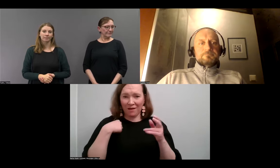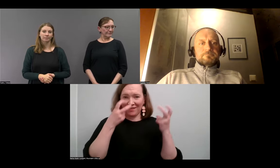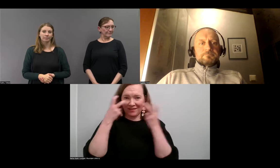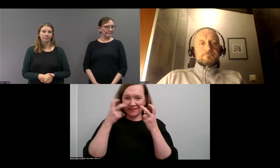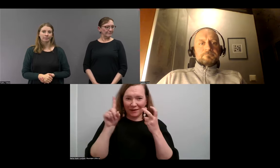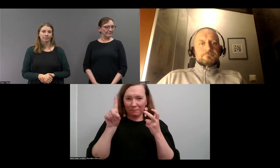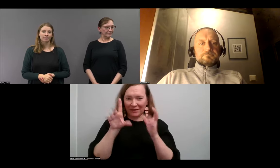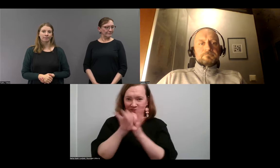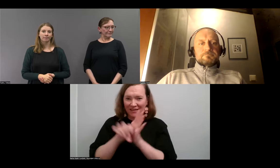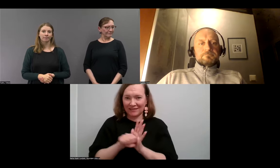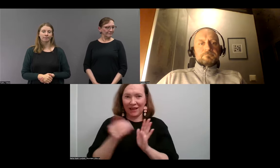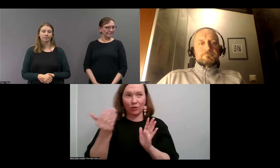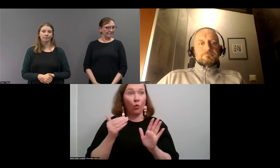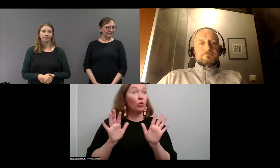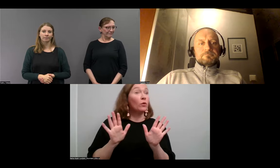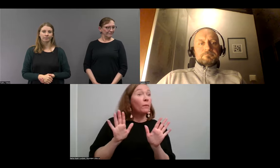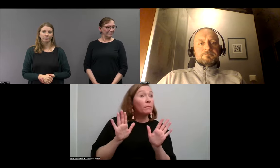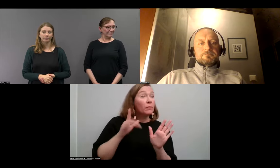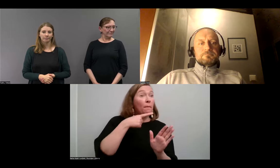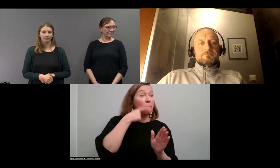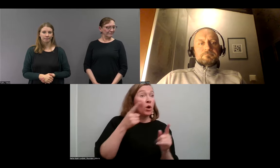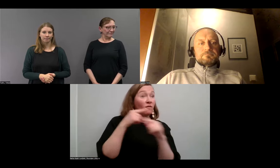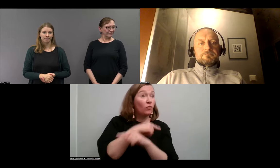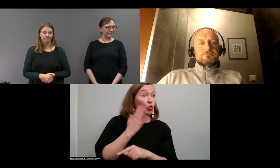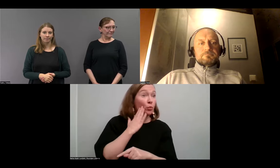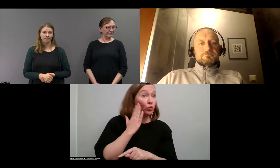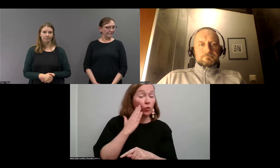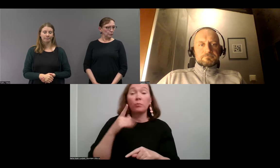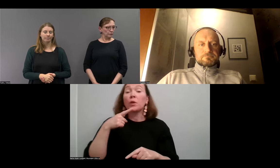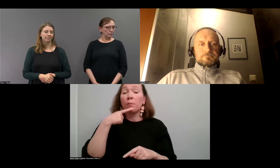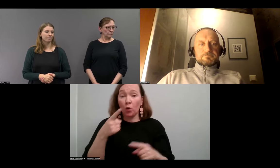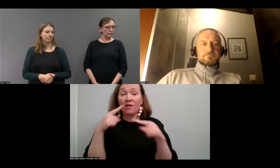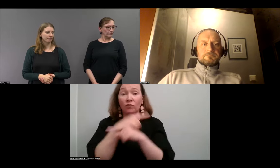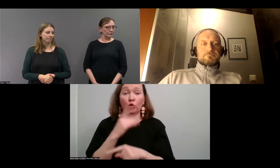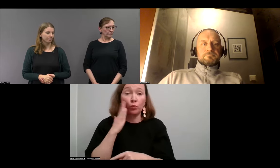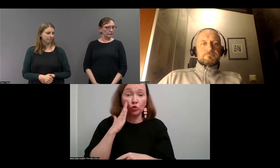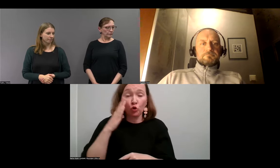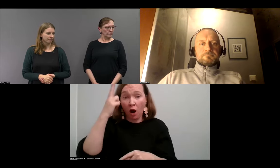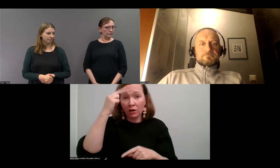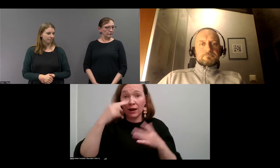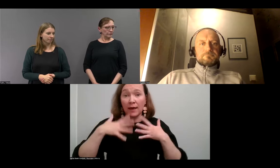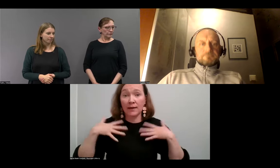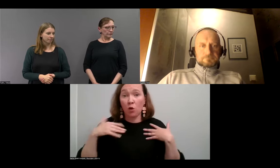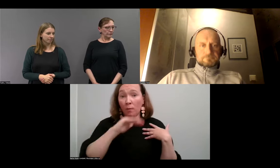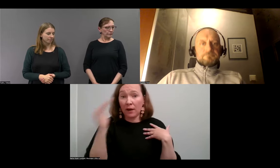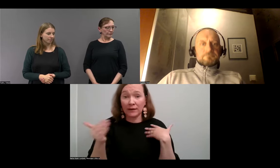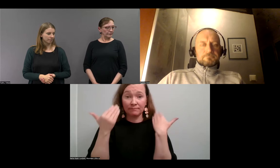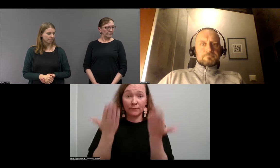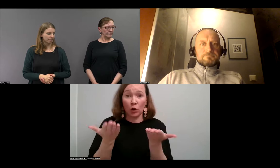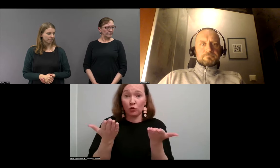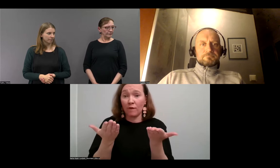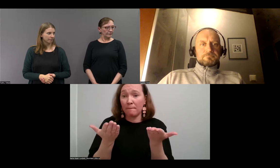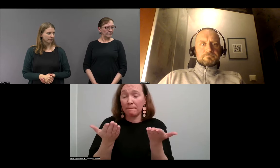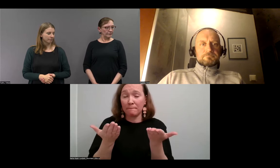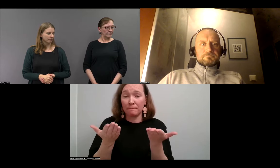Hyvä. Tarkistan vielä, mitä kaikkia viestejä on tullut. Eli siellä on puheenvuoropyyntö. Hannele